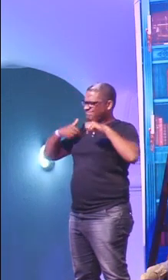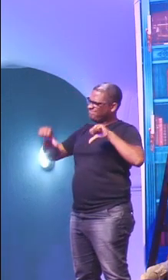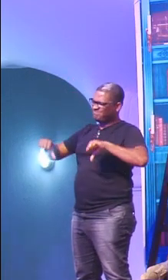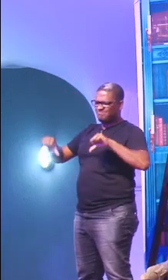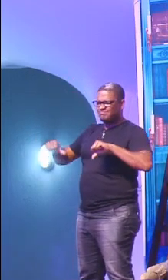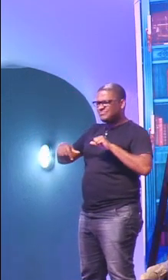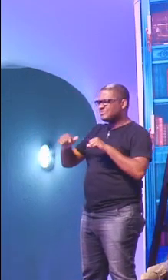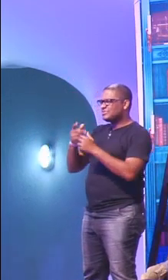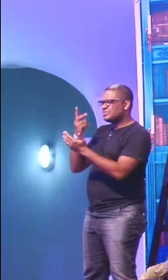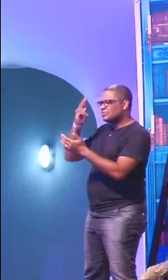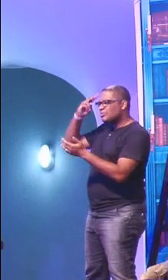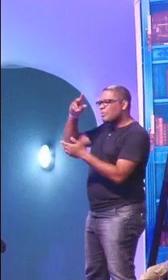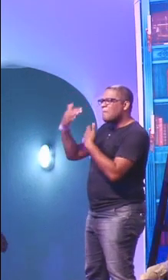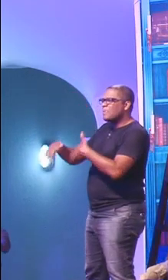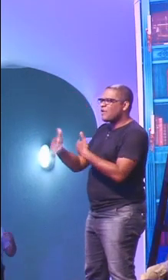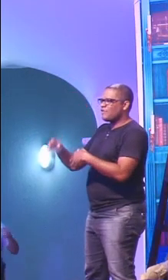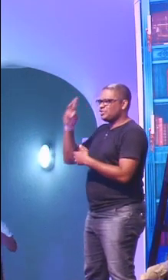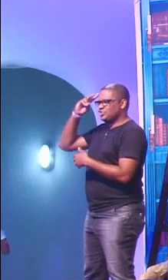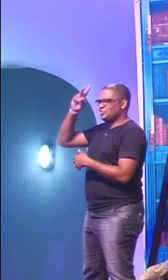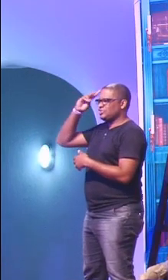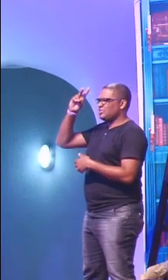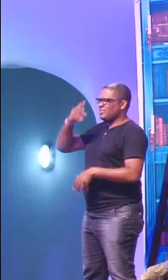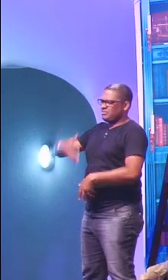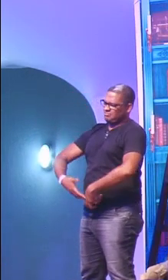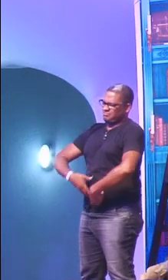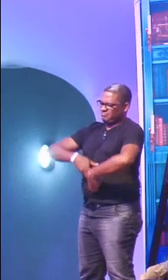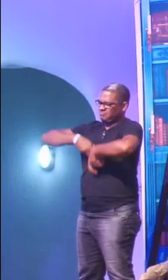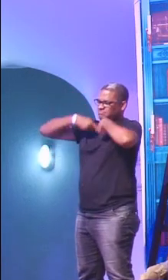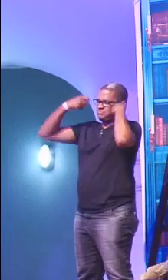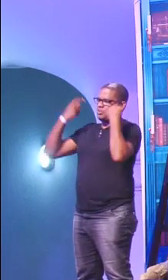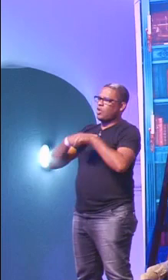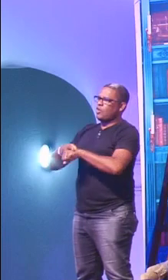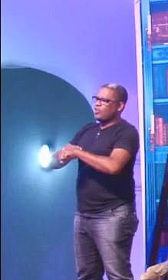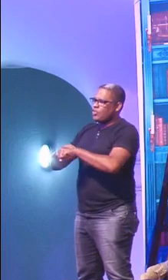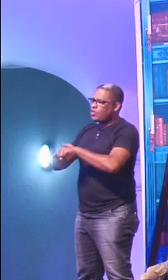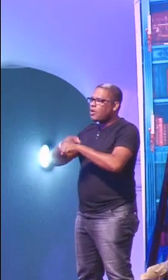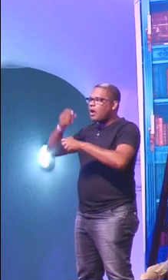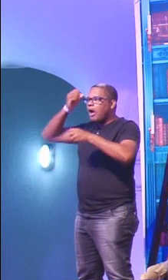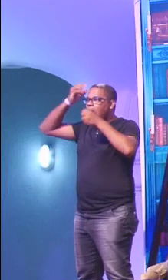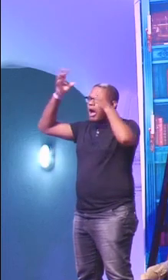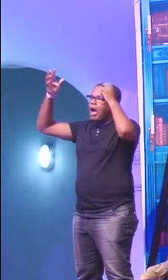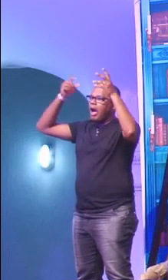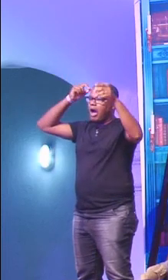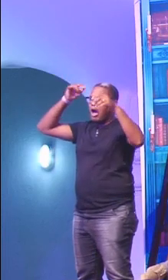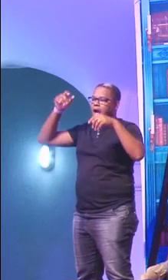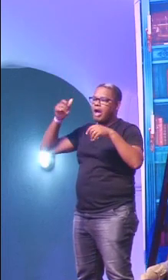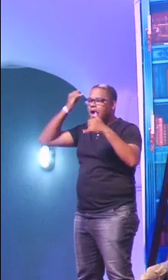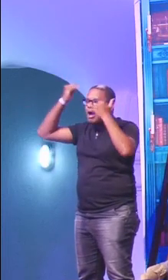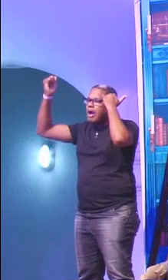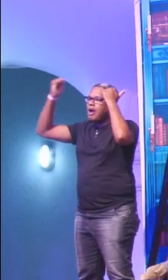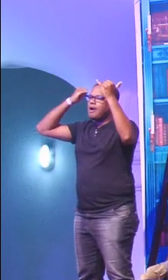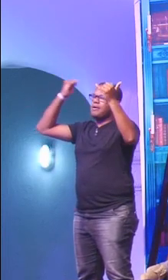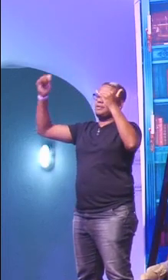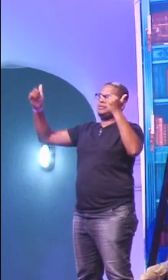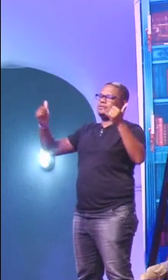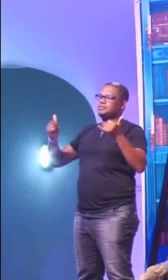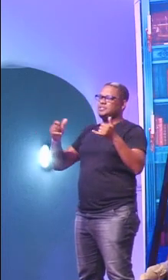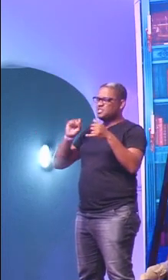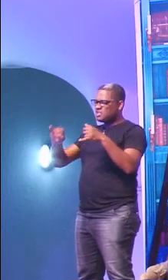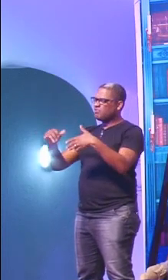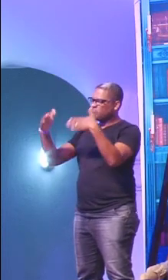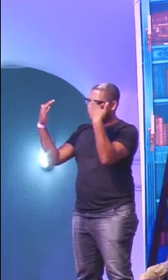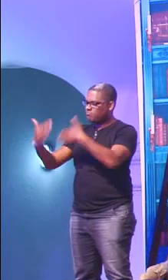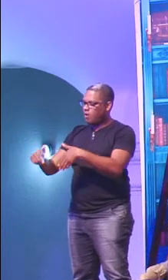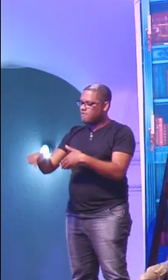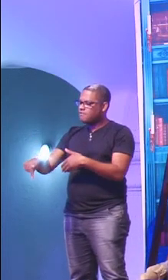prova de história por estar vestido. Se estivesse nu, suas ideias fluiriam. Se me colocassem o teste aqui na minha frente